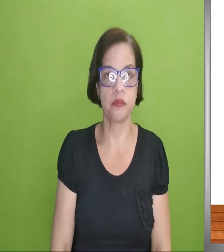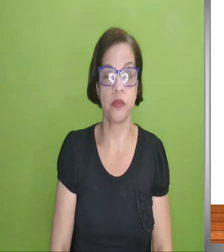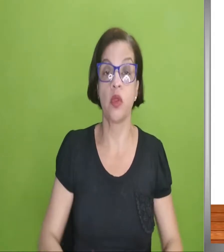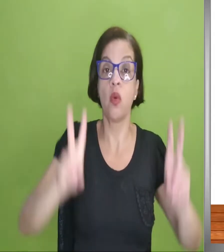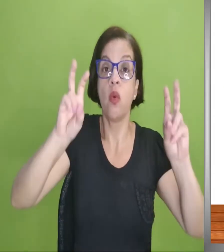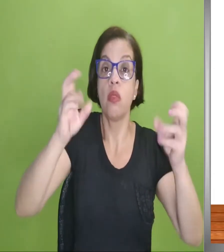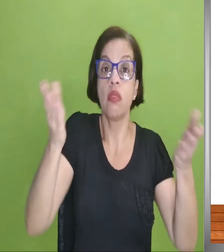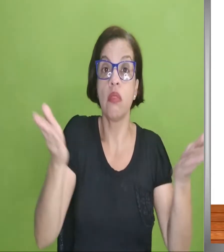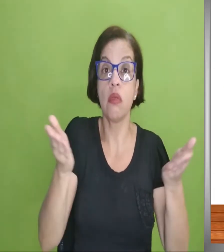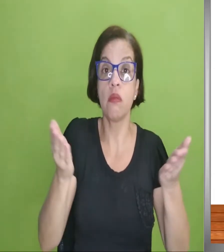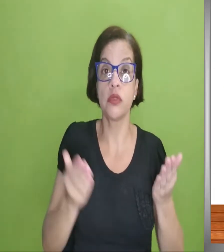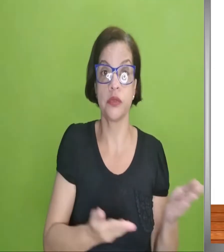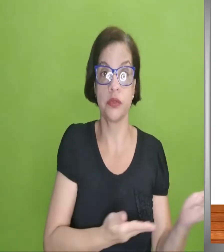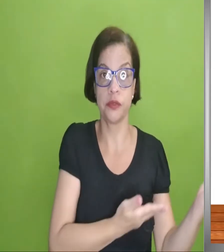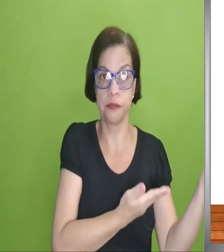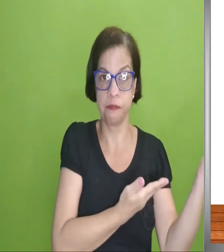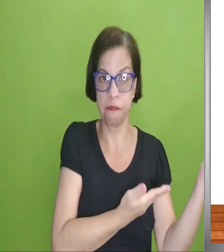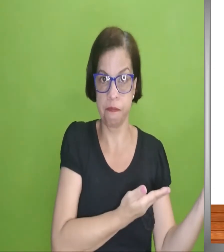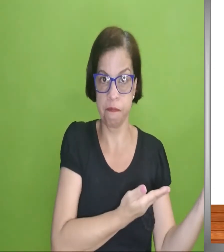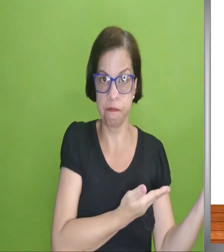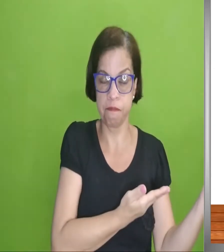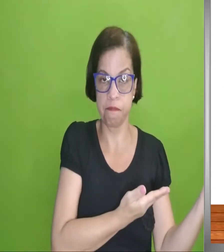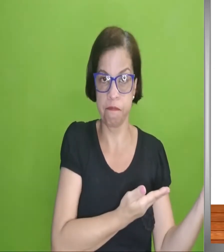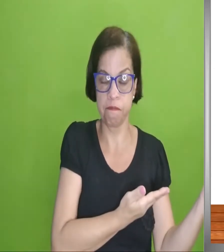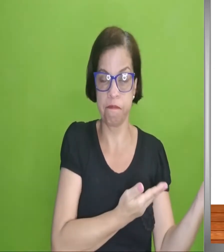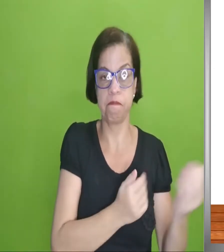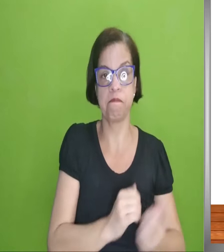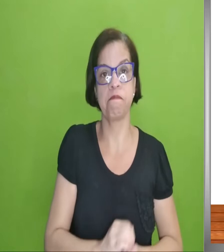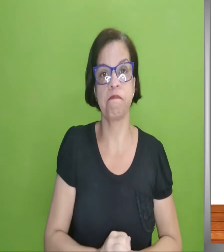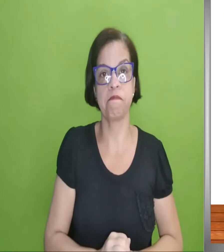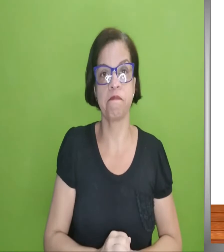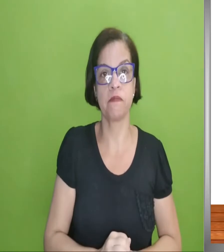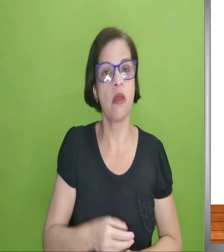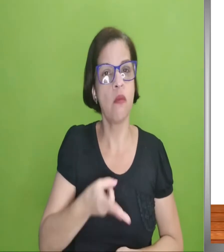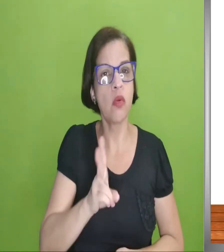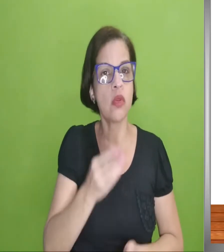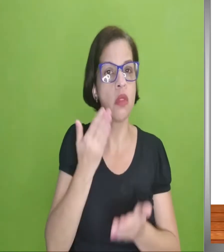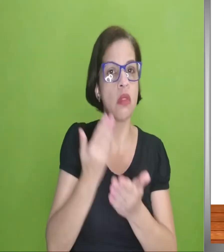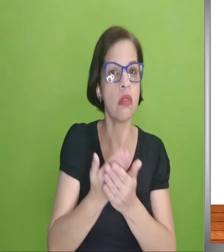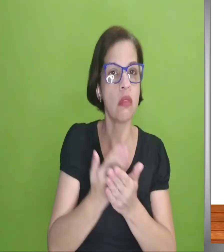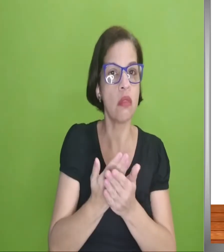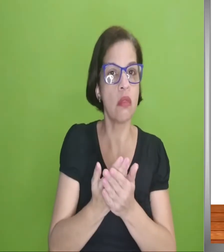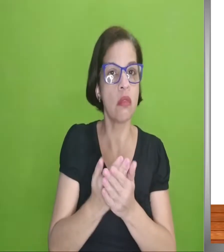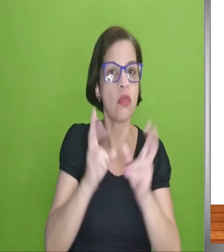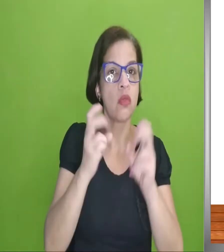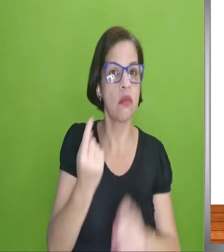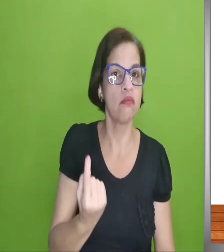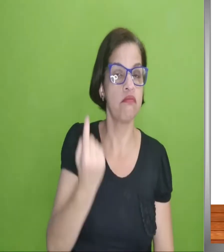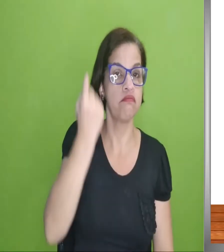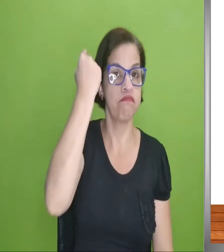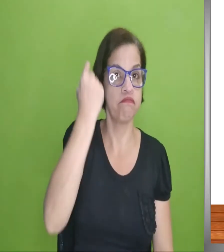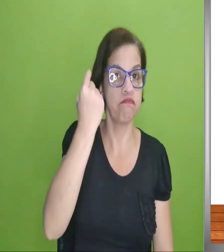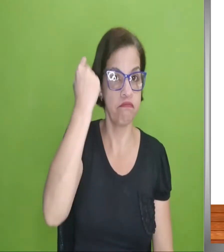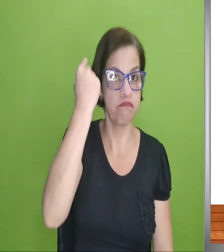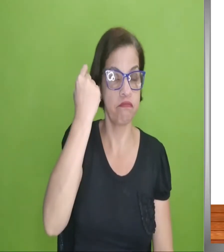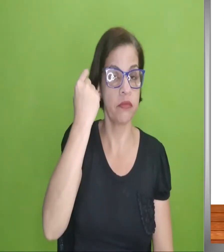O tema de hoje serão as dislipidemias e a aterosclerose. É uma continuidade do assunto que abordamos na aula